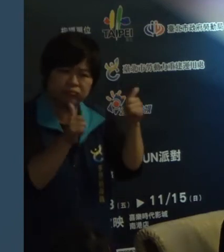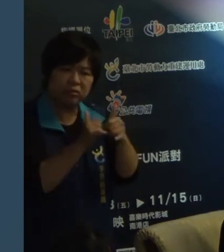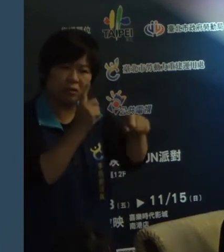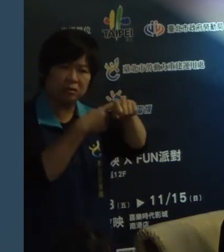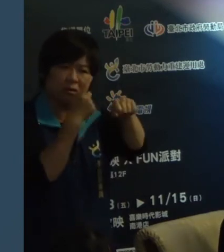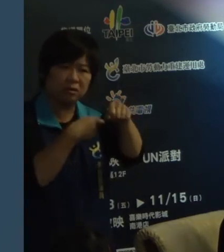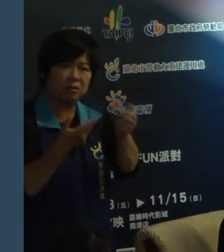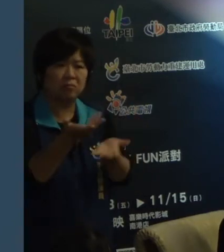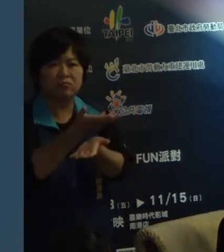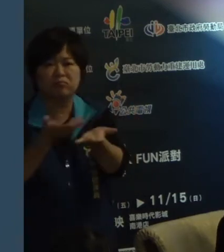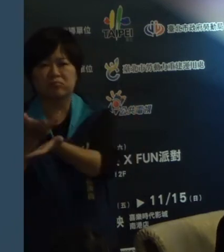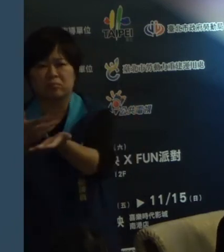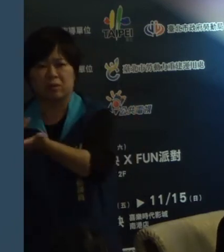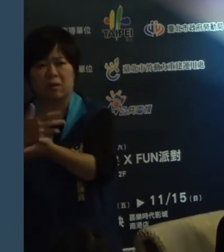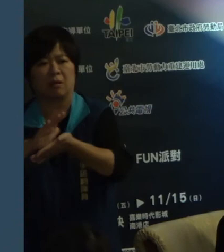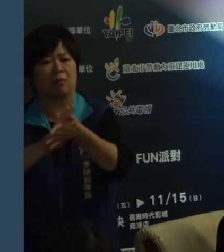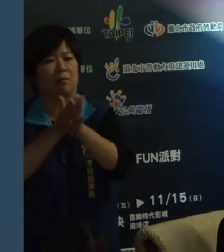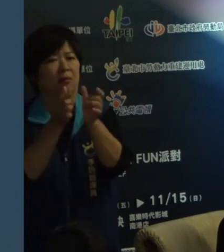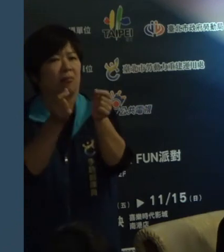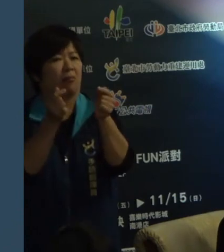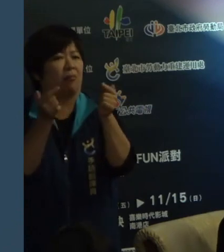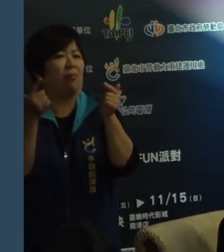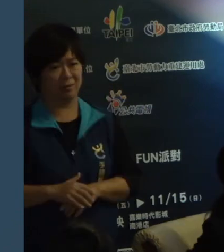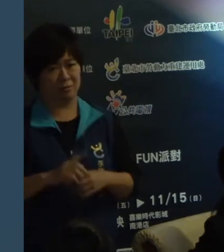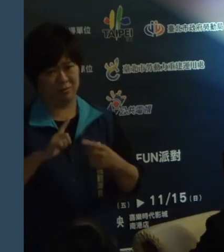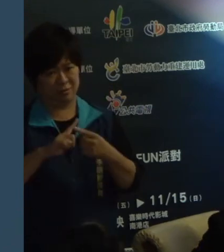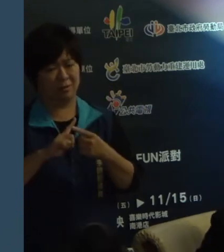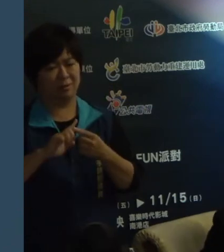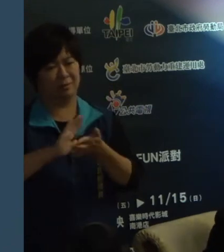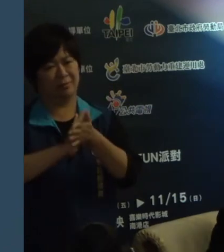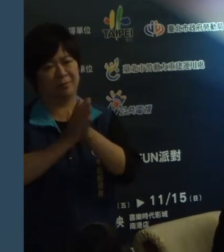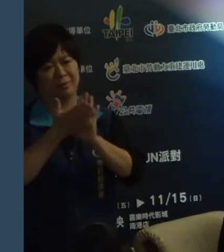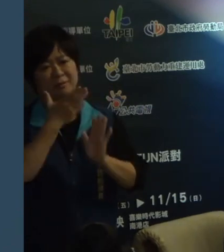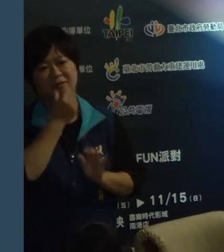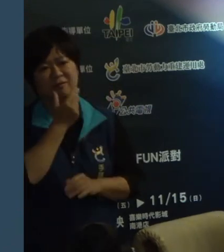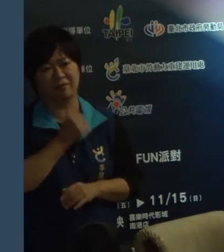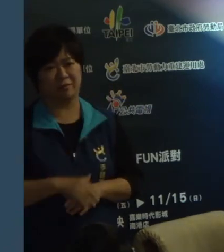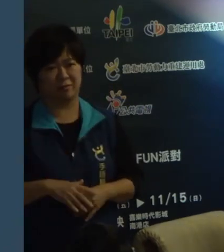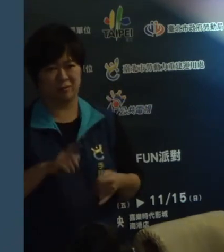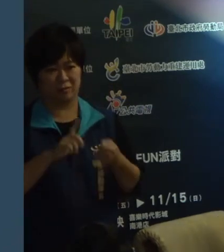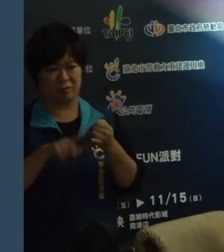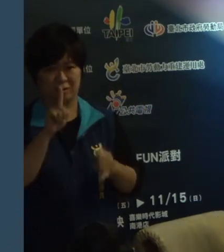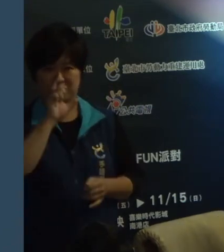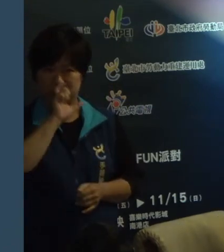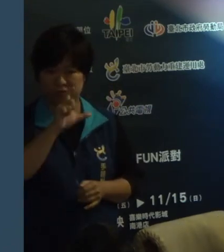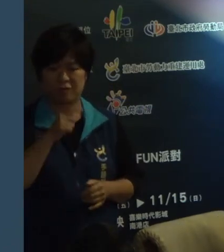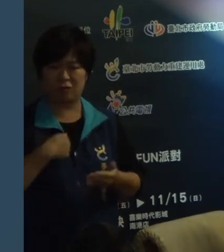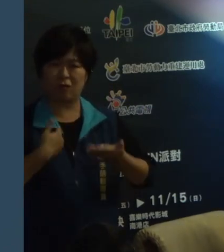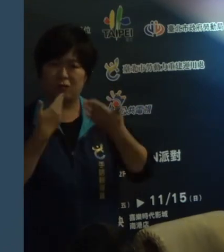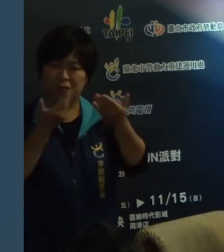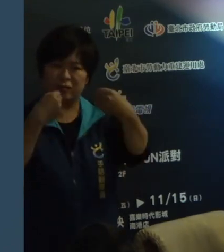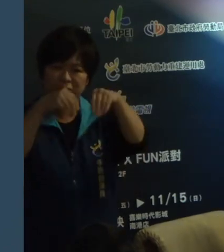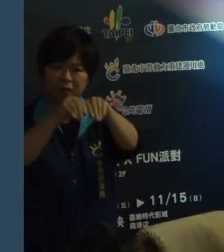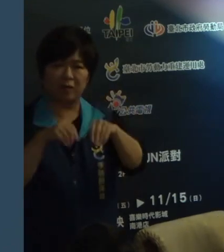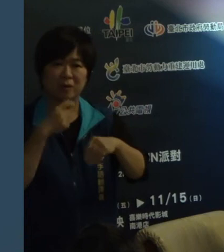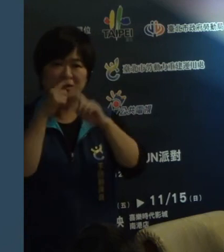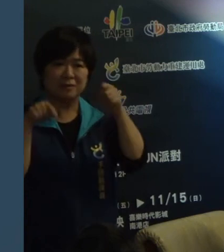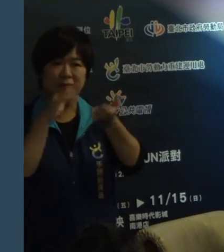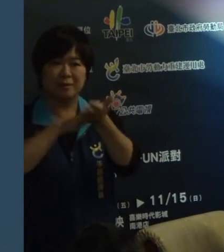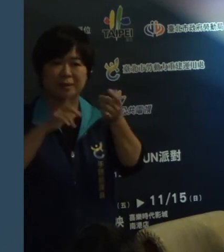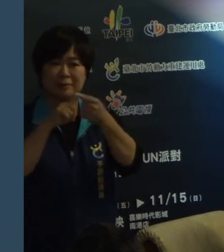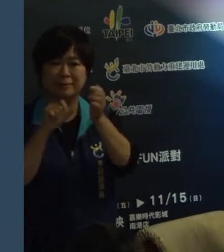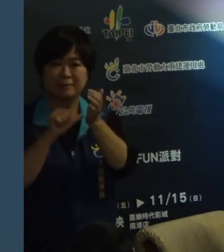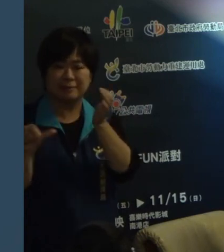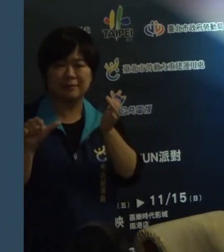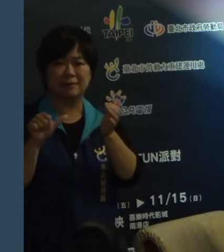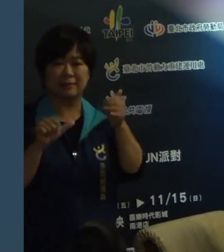交流，它就会变得非常非常的美丽。然后最后就用一句话献给大家，就是说在《纸牌人生》里面的男主